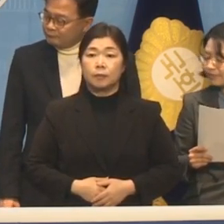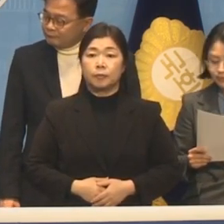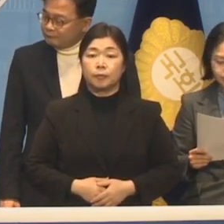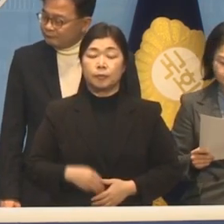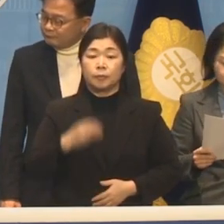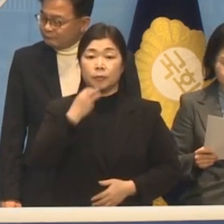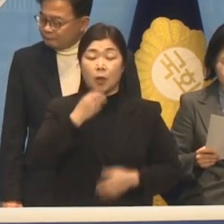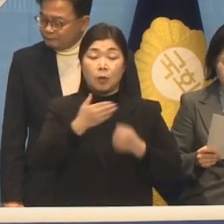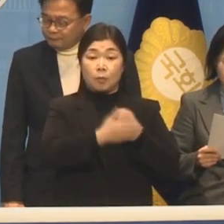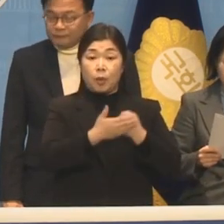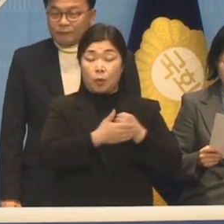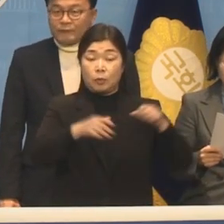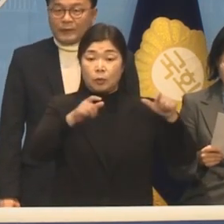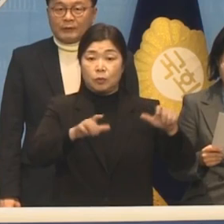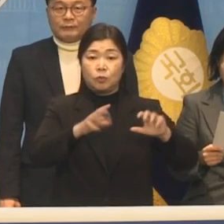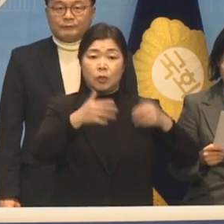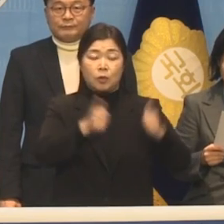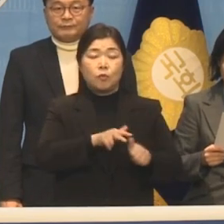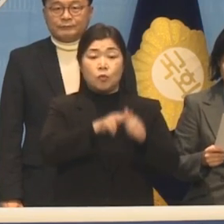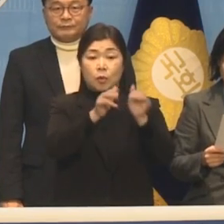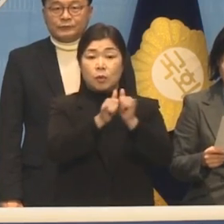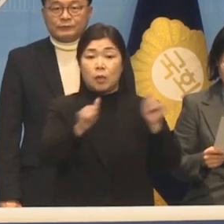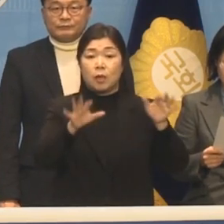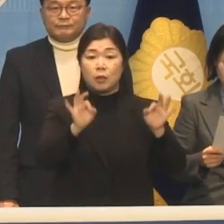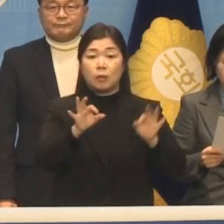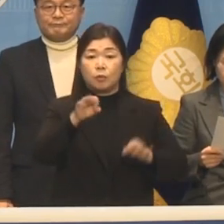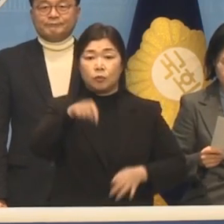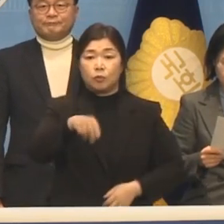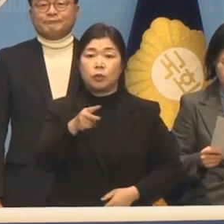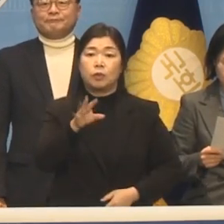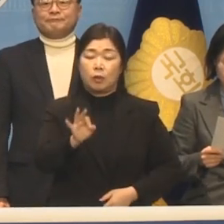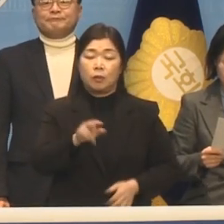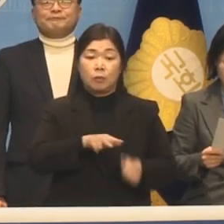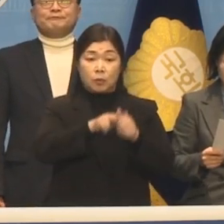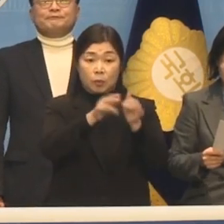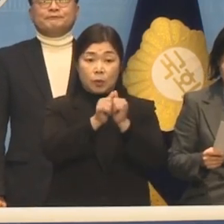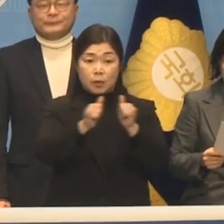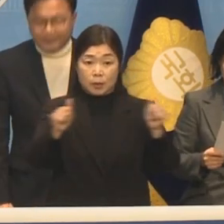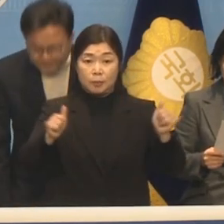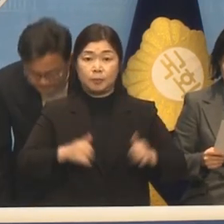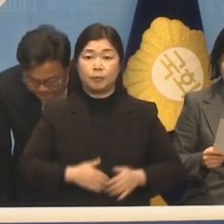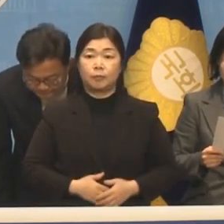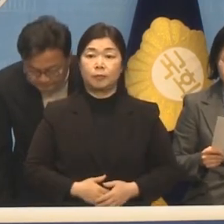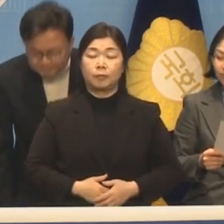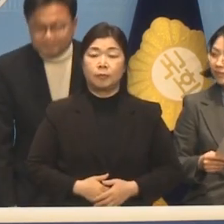서울 은평구 국회의원 예비후보 김우영 후보님 참석하셨습니다.